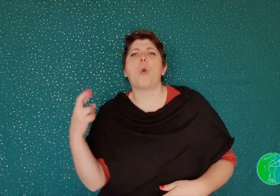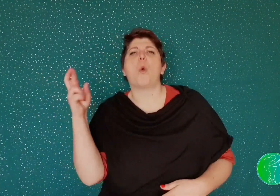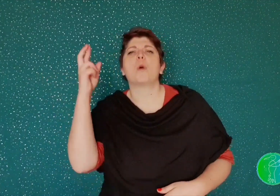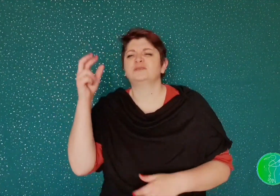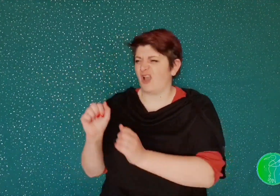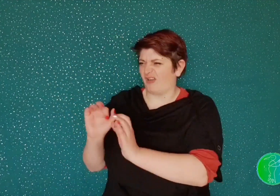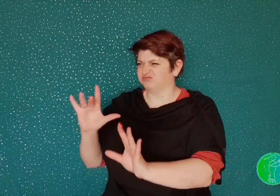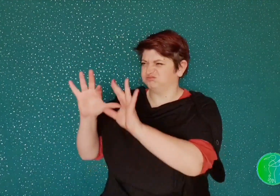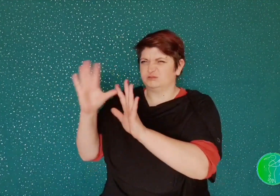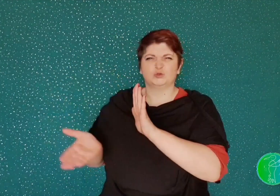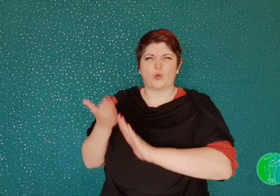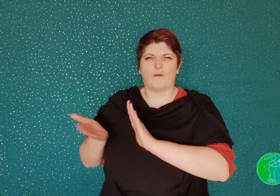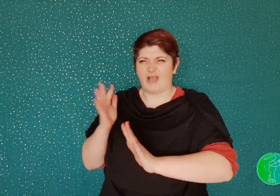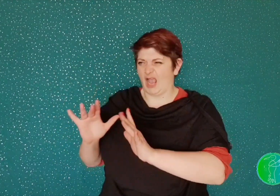et un rosier sauvage.